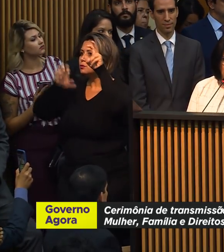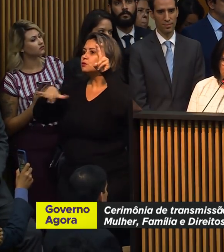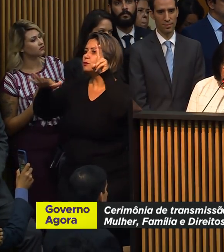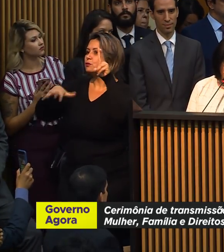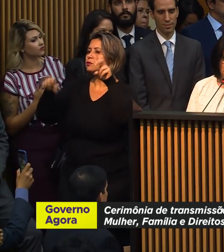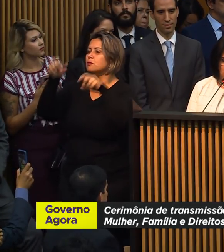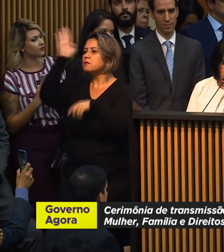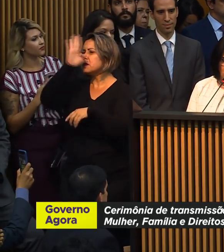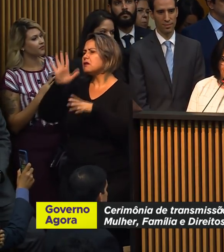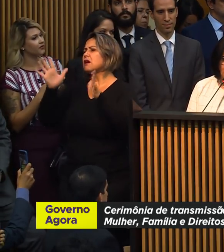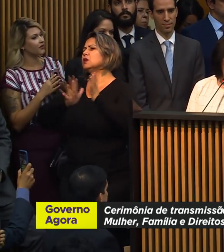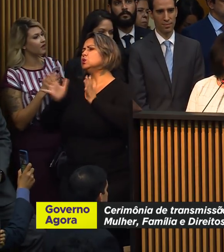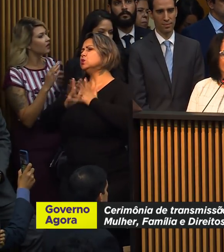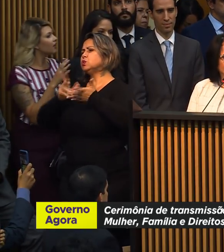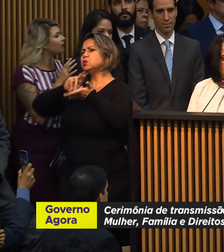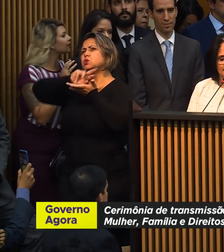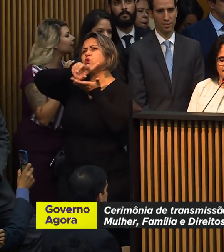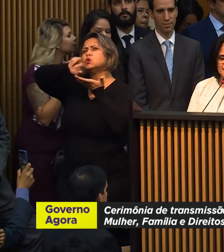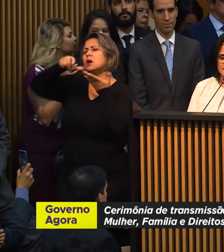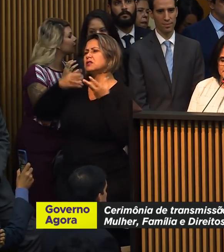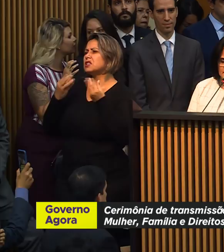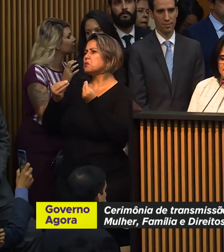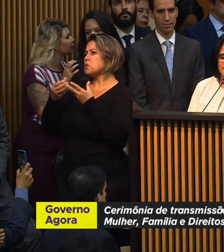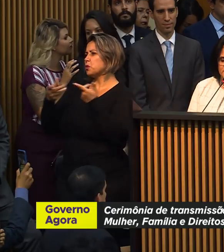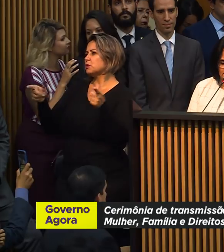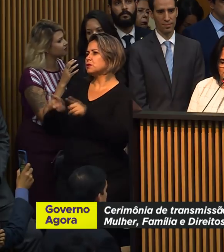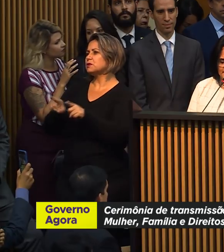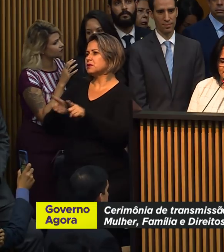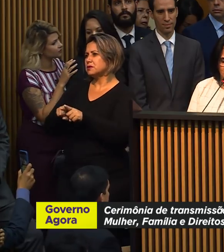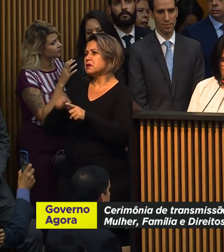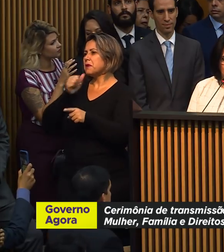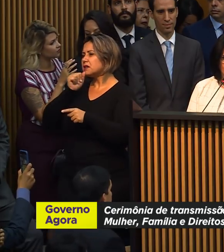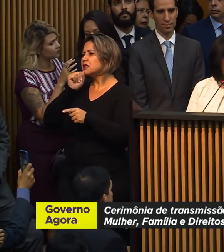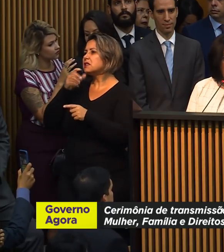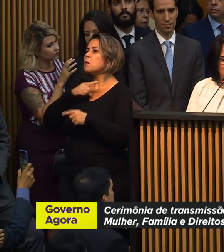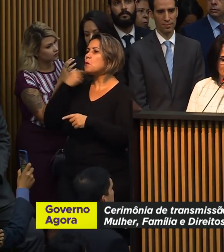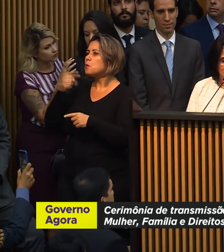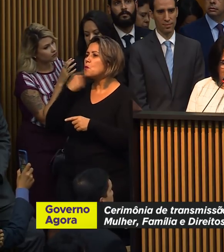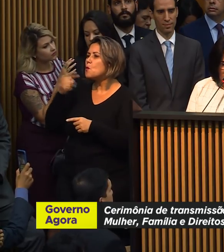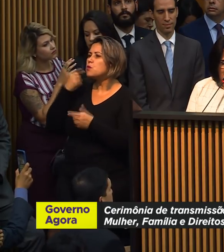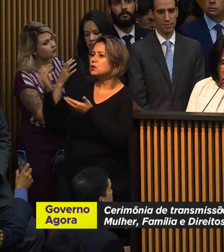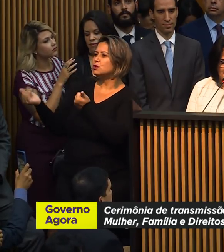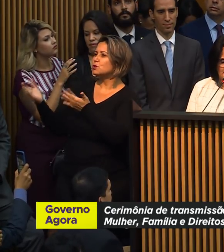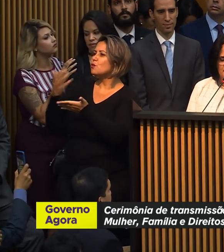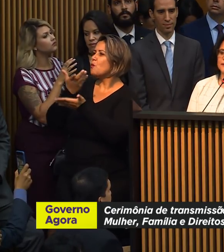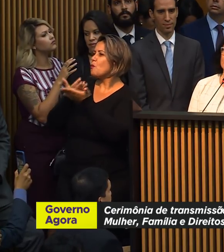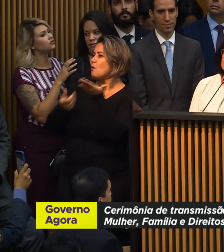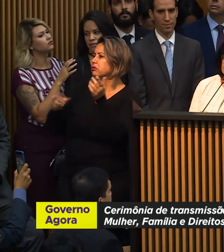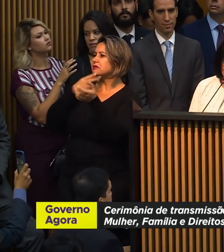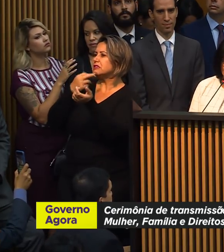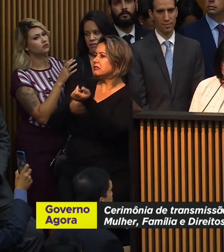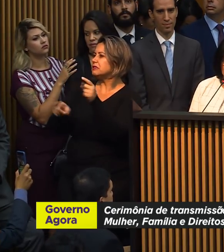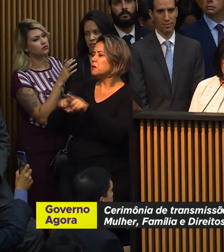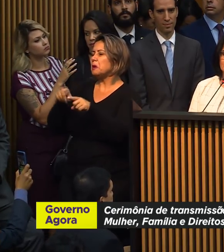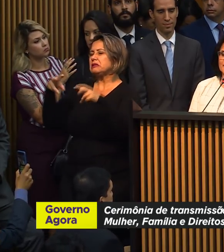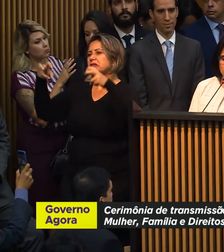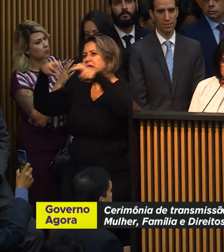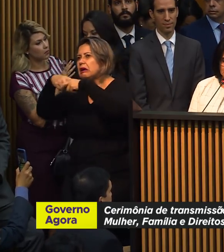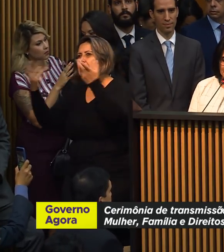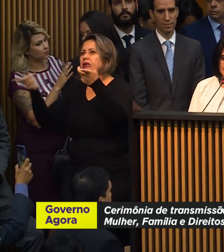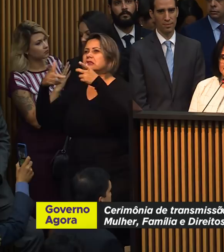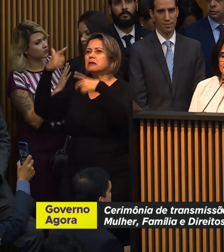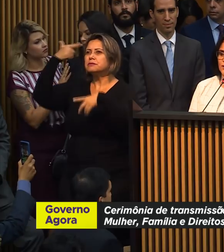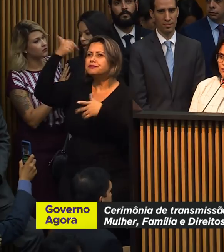tão rico, tão lindo e tão jovem ainda derrama sangue inocente de jovens das periferias, nas estradas,